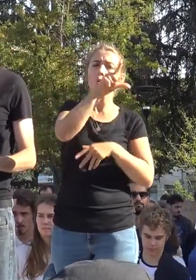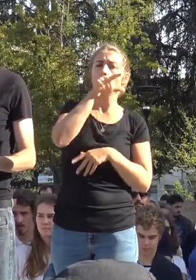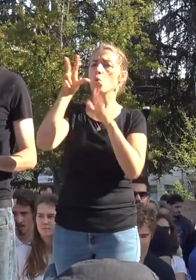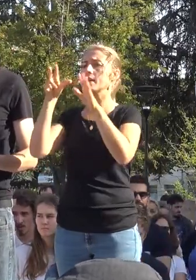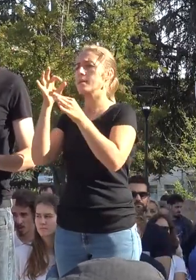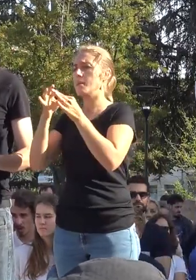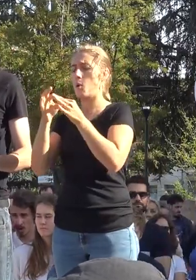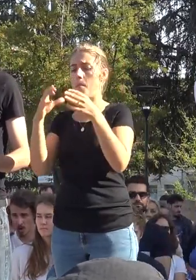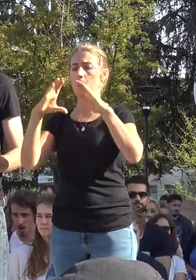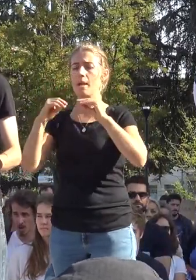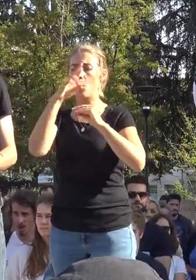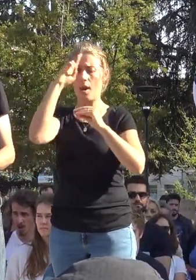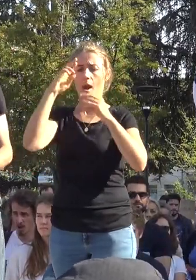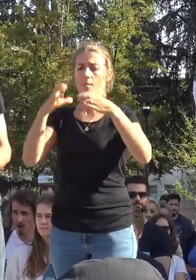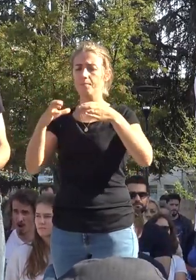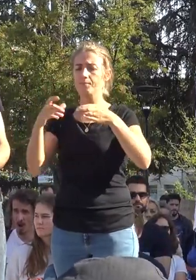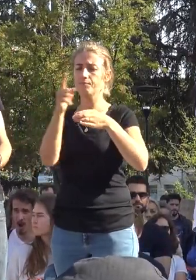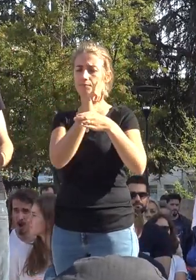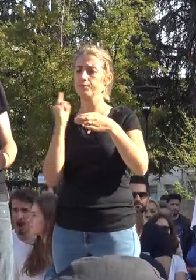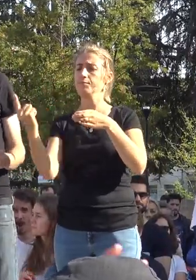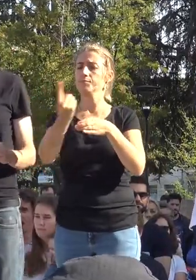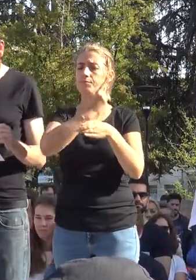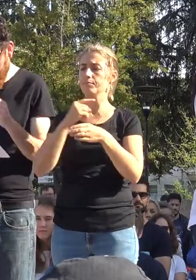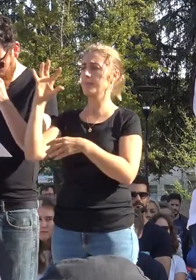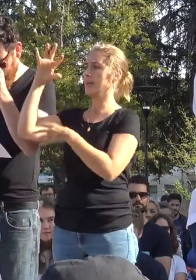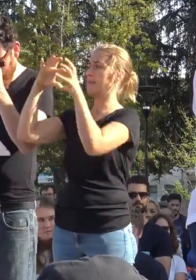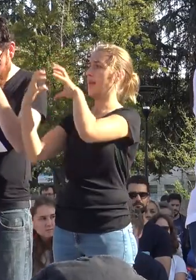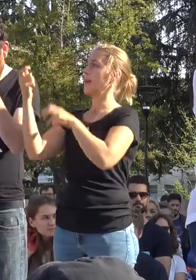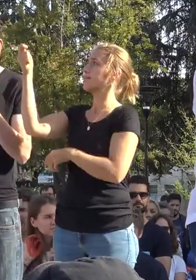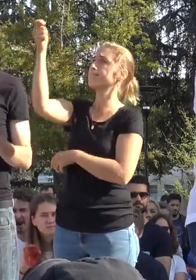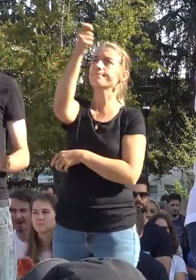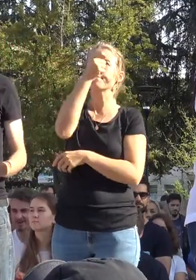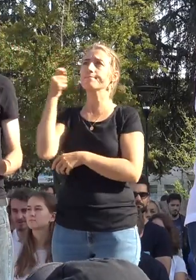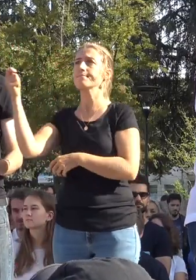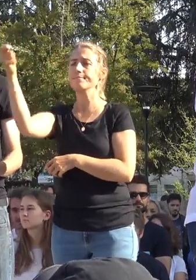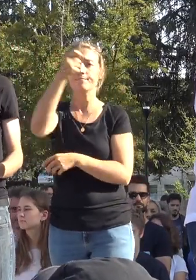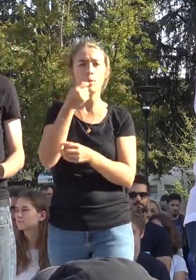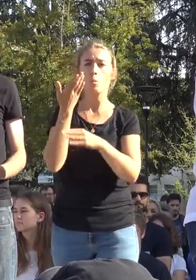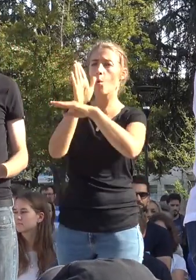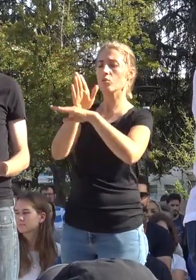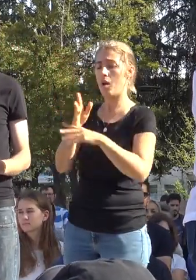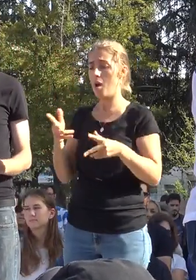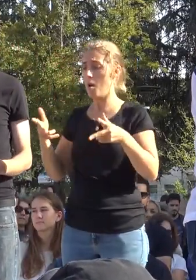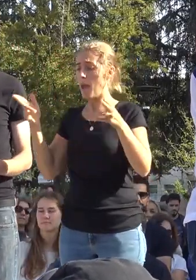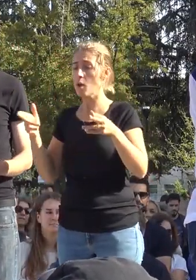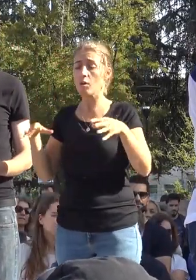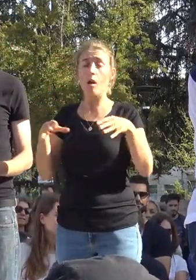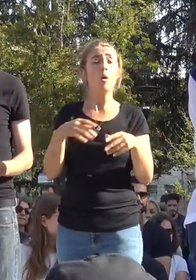de la place avec notre terre pendue à un fil pour interpeller les passants et montrer que la mobilisation ne s'arrêtait pas entre deux